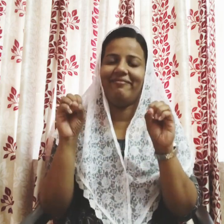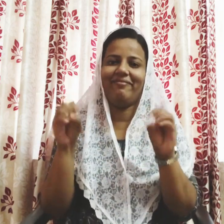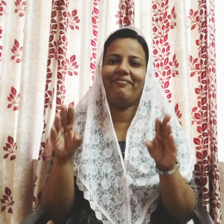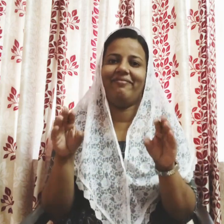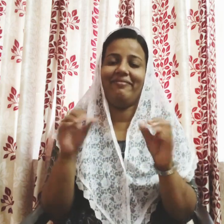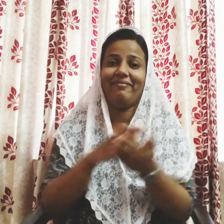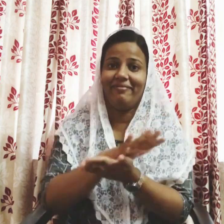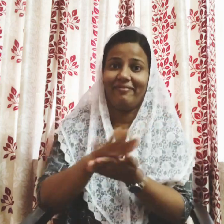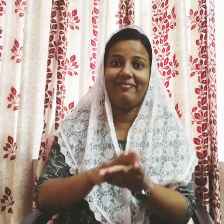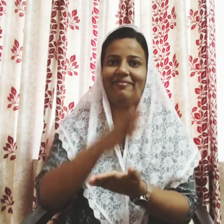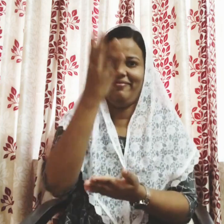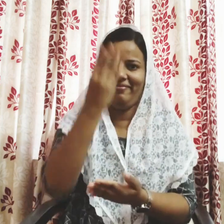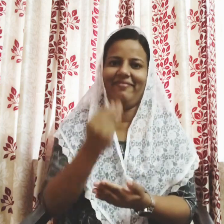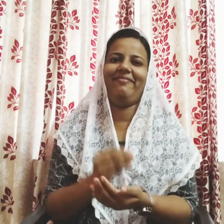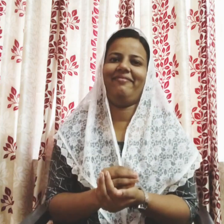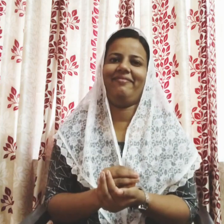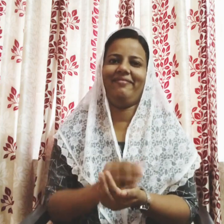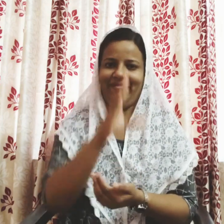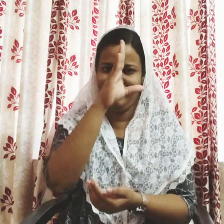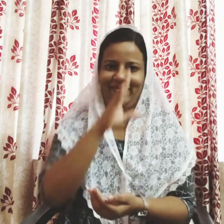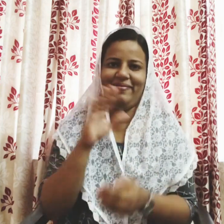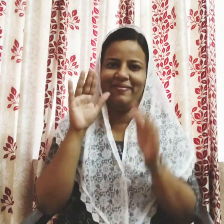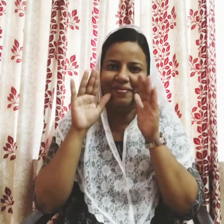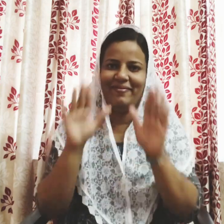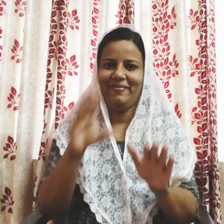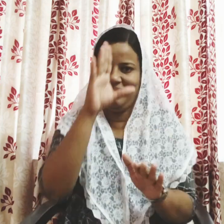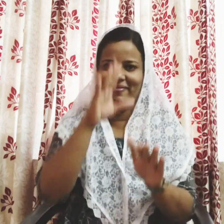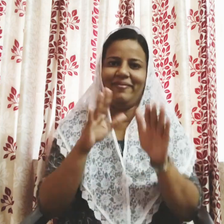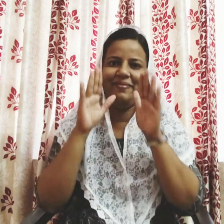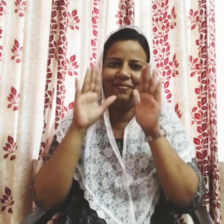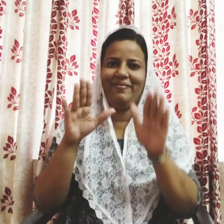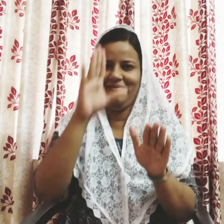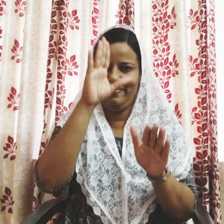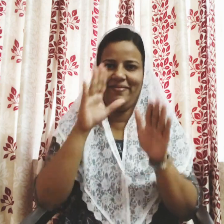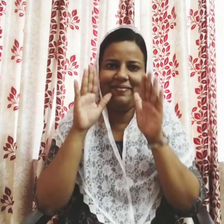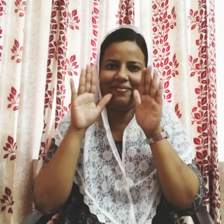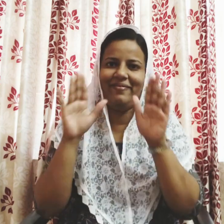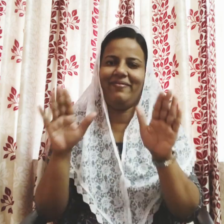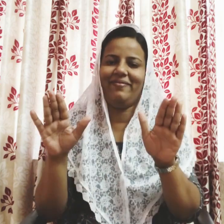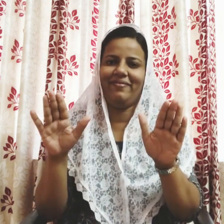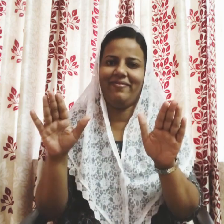വി ആർ ഷൈനിങ് ബൈ ദ പവർ ഓഫ് ഹോളി സ്പിരിറ്റ്. ഗോഡ് ബ്ലസ് യു.